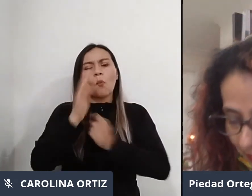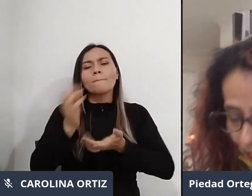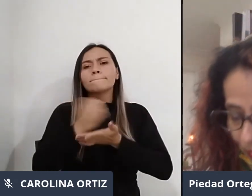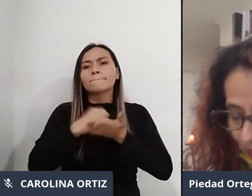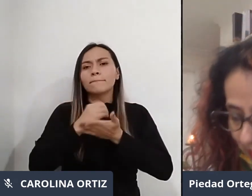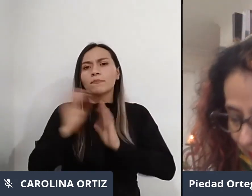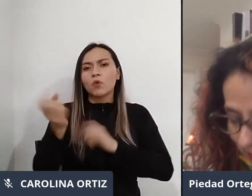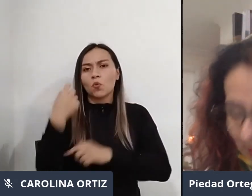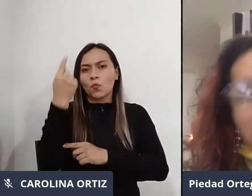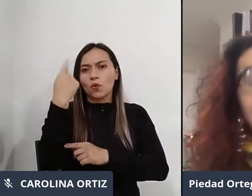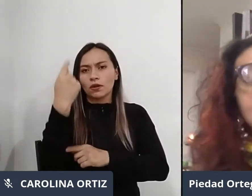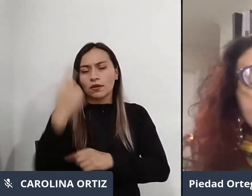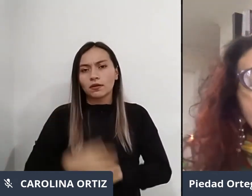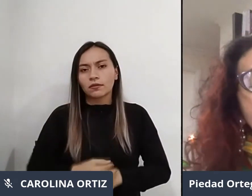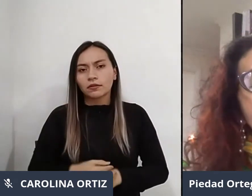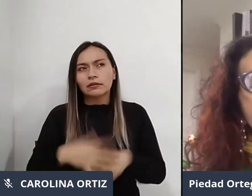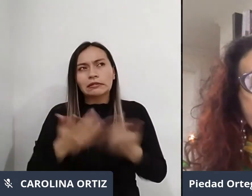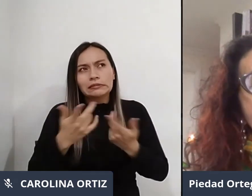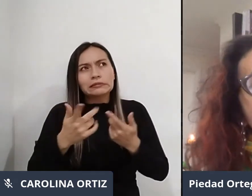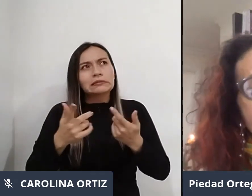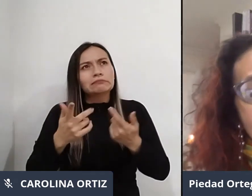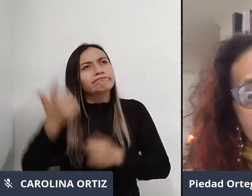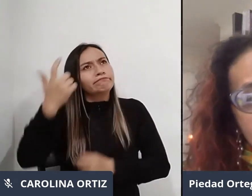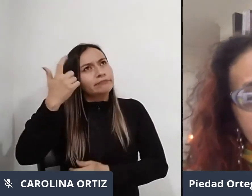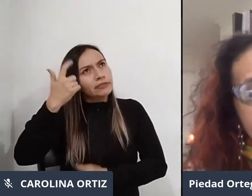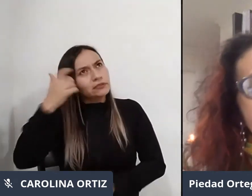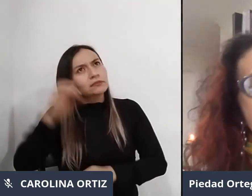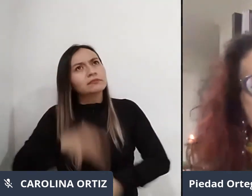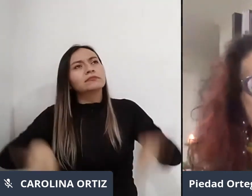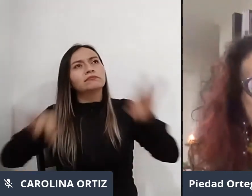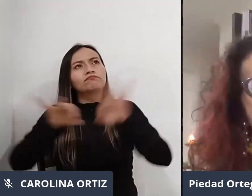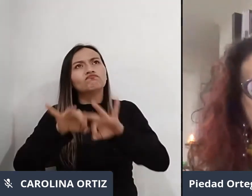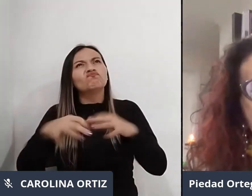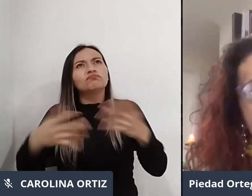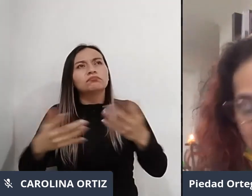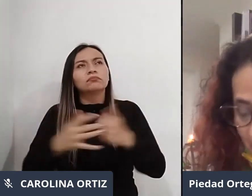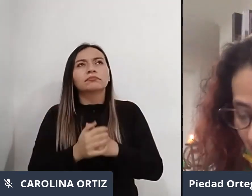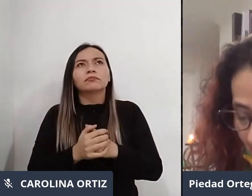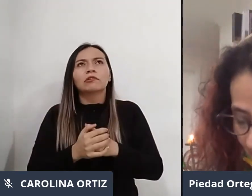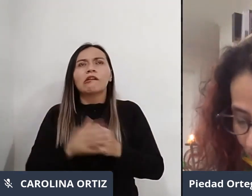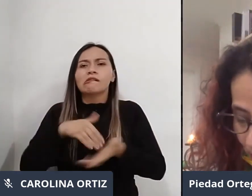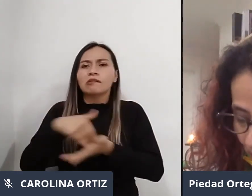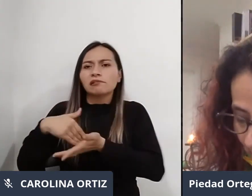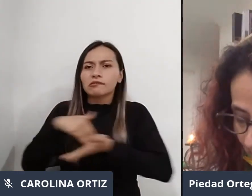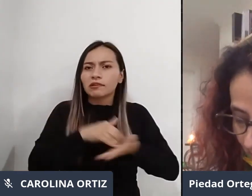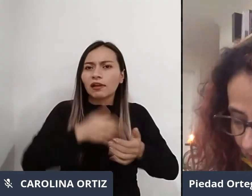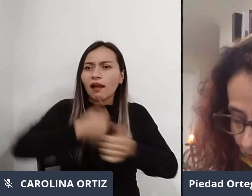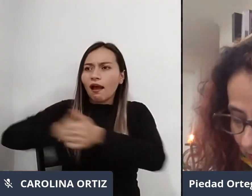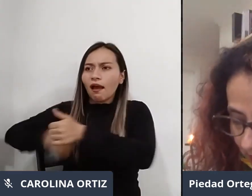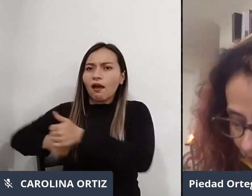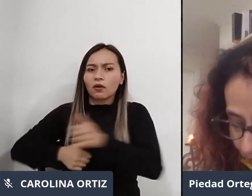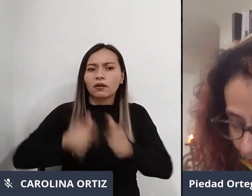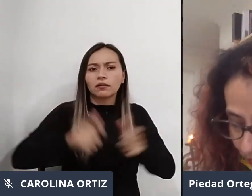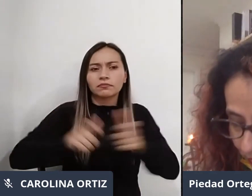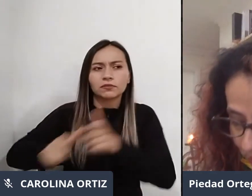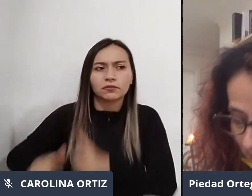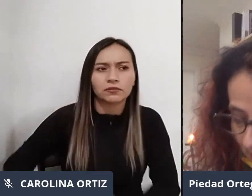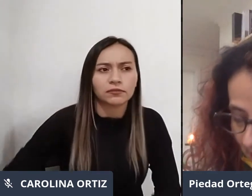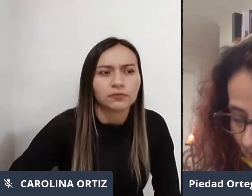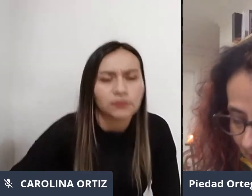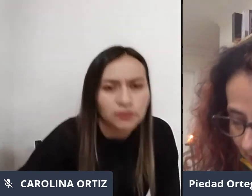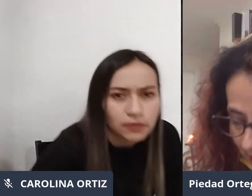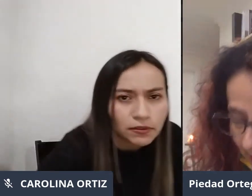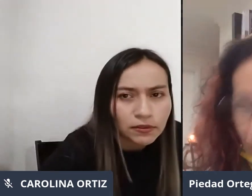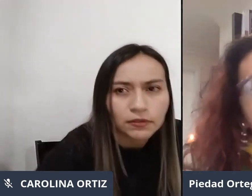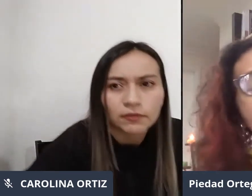que tendremos que pensar las fragilidades de cada uno y de cada una de nosotros,